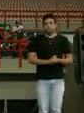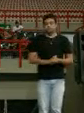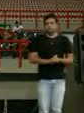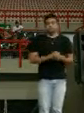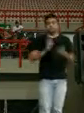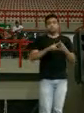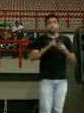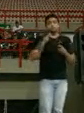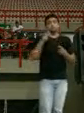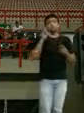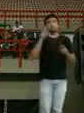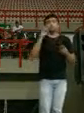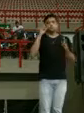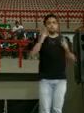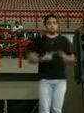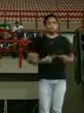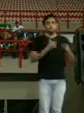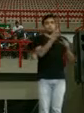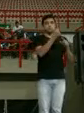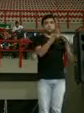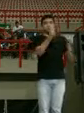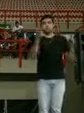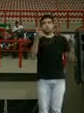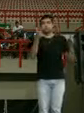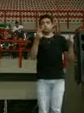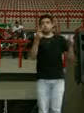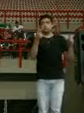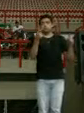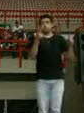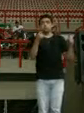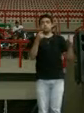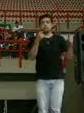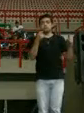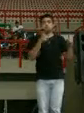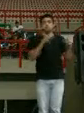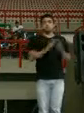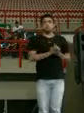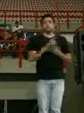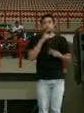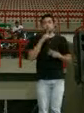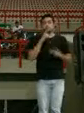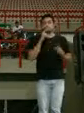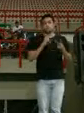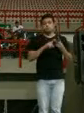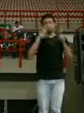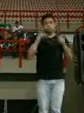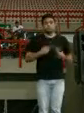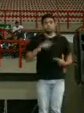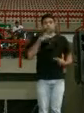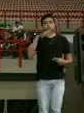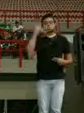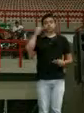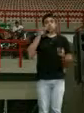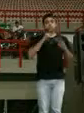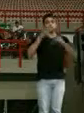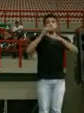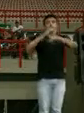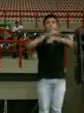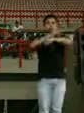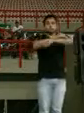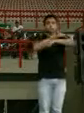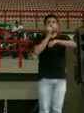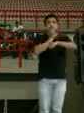O ser humano é entre 20 e 20 mil. Também está fora do intervalo. O ser humano não escuta. Será que o sapo